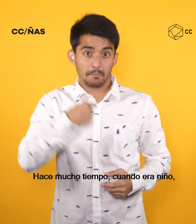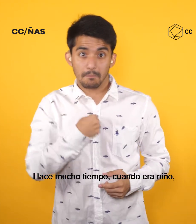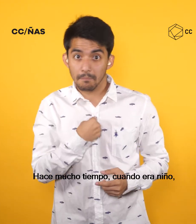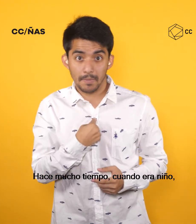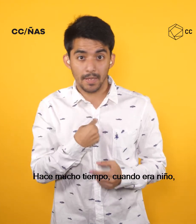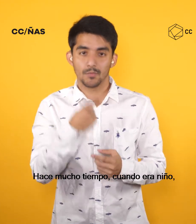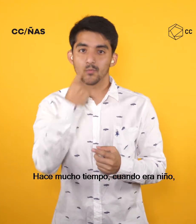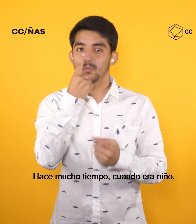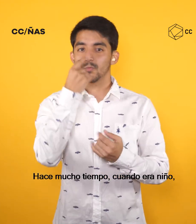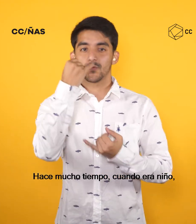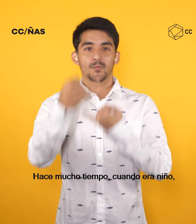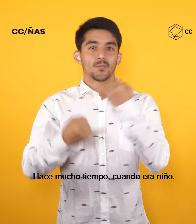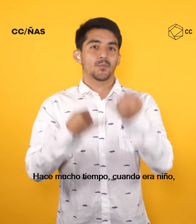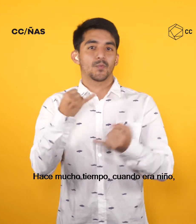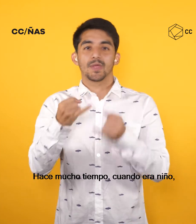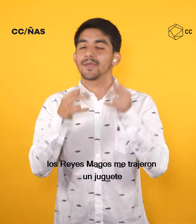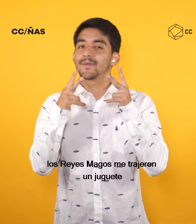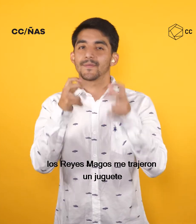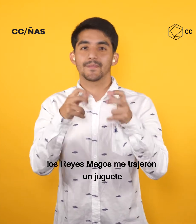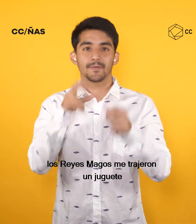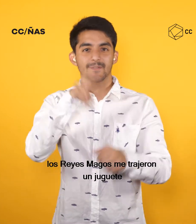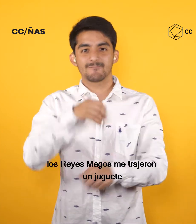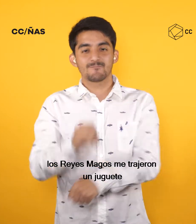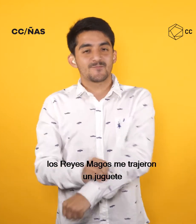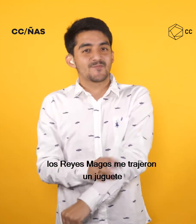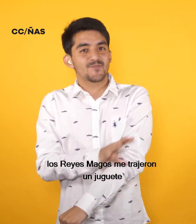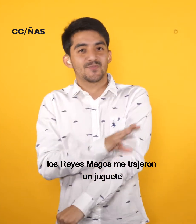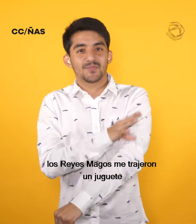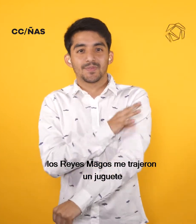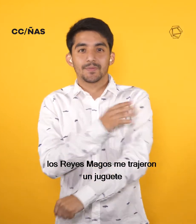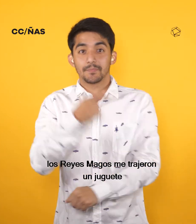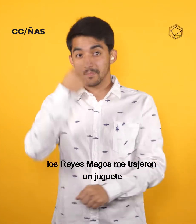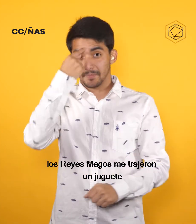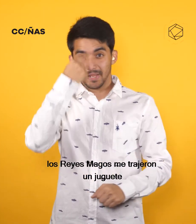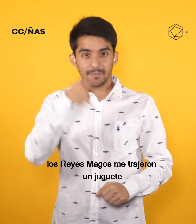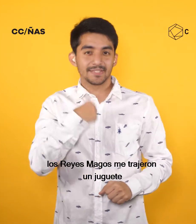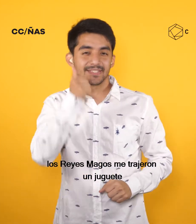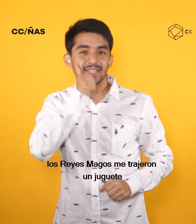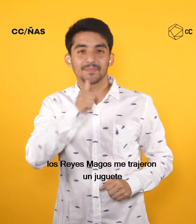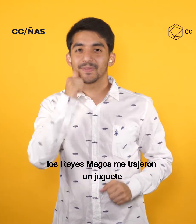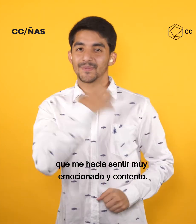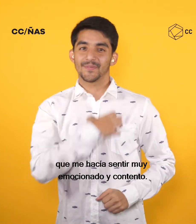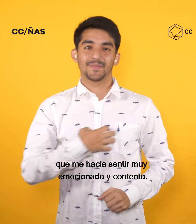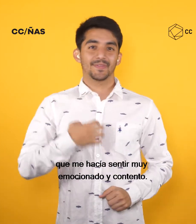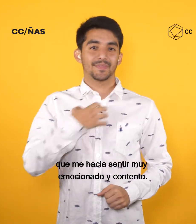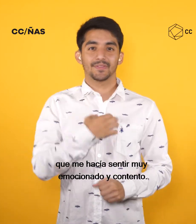Hace mucho tiempo, cuando era niño, los Reyes Magos me trajeron un juguete que me hacía sentir muy emocionado y contento.